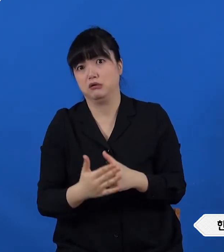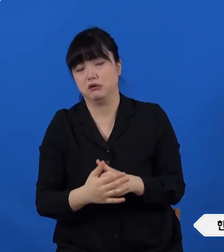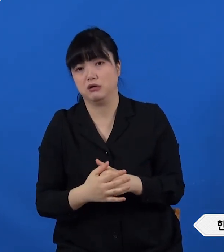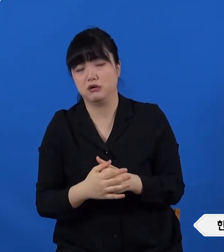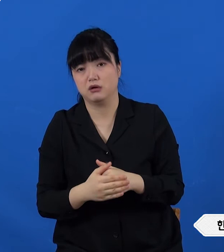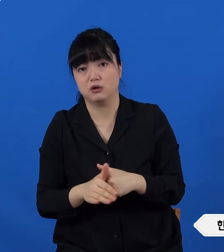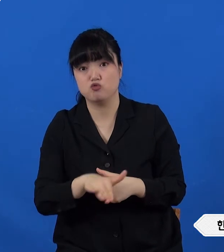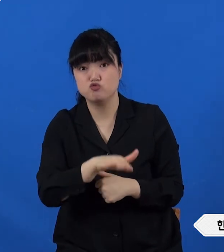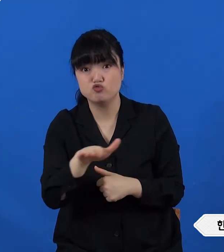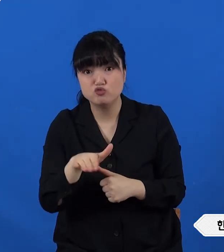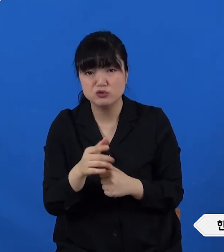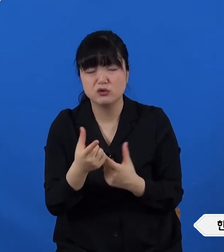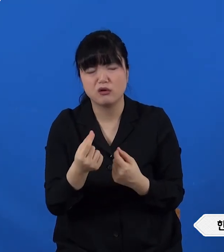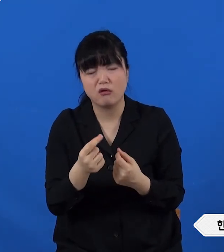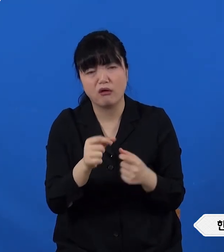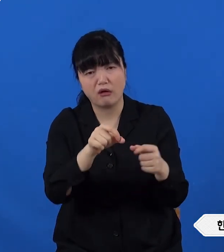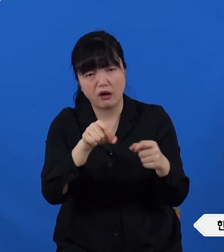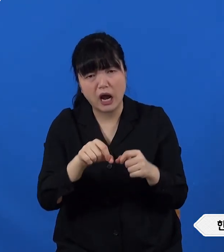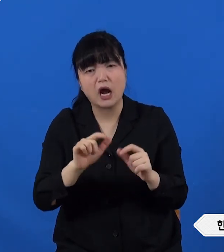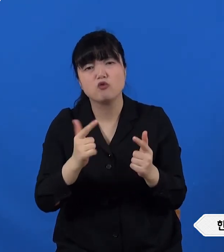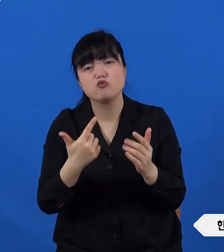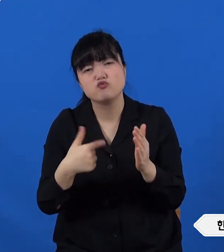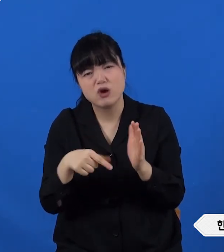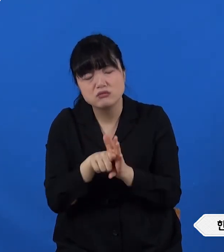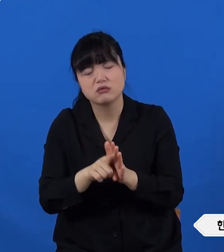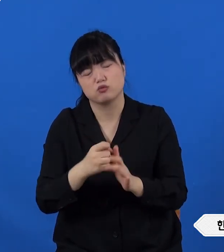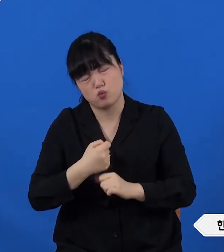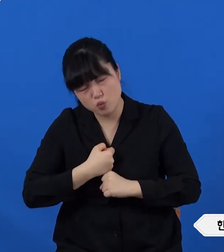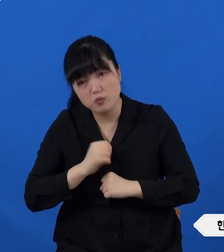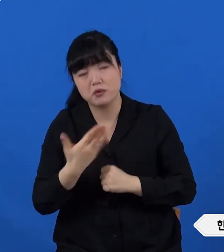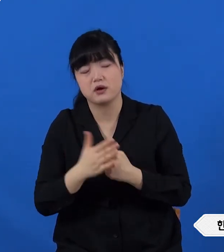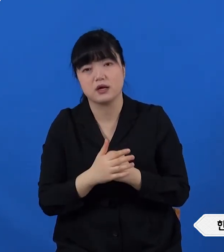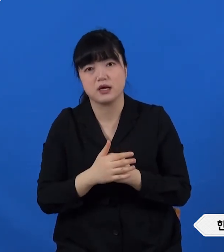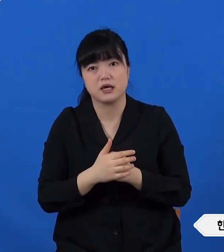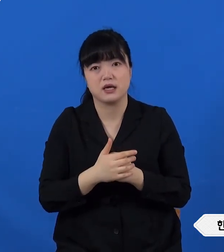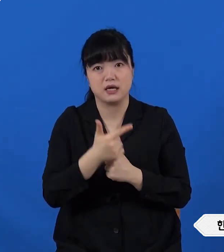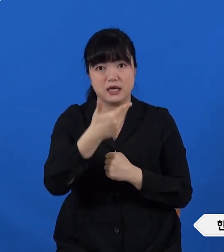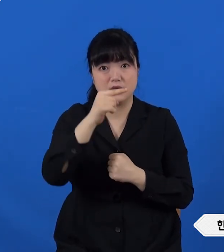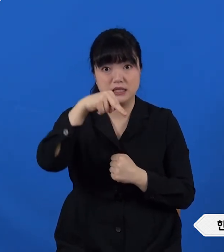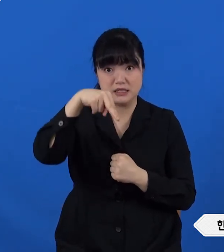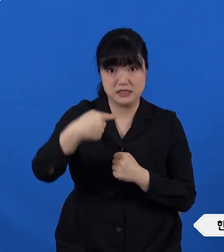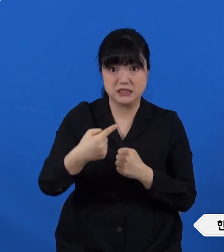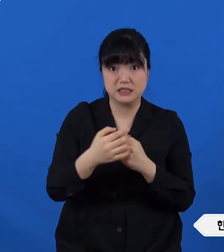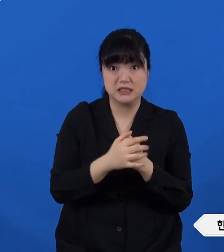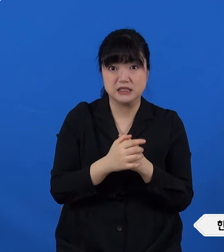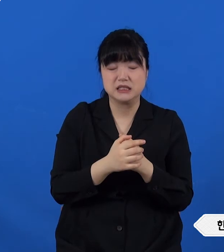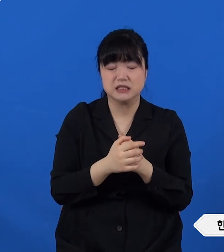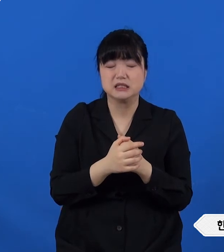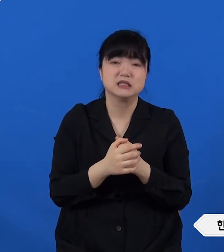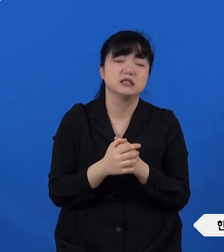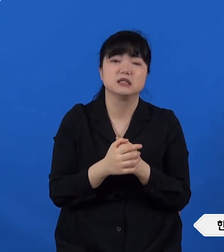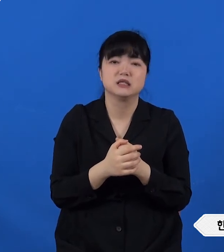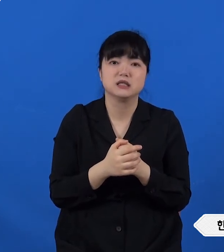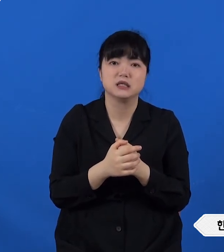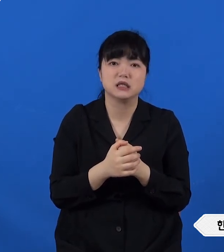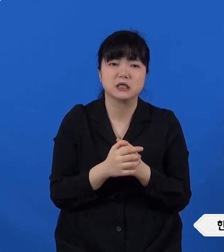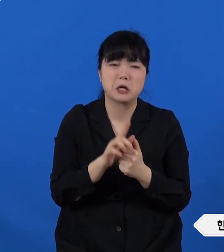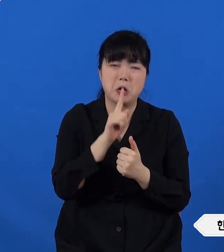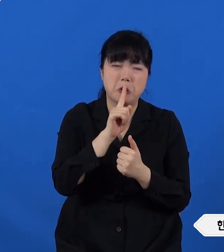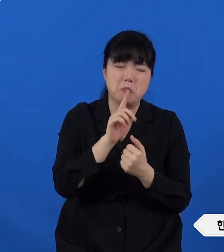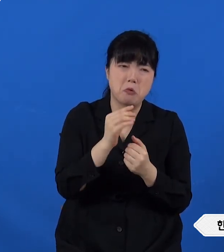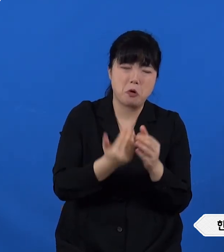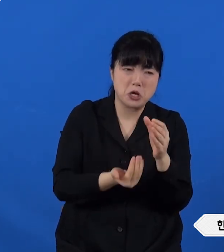우리도 그렇게 되지 않도록 조심해야 됩니다. 닉슨은 워터게이트 사건이 터지고 나서 그걸